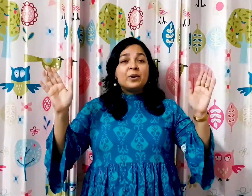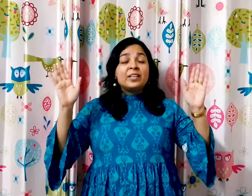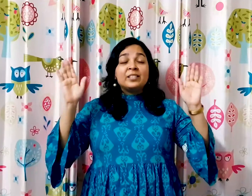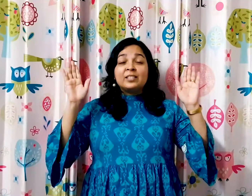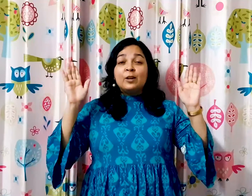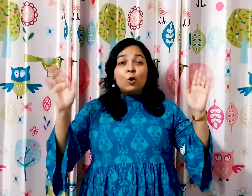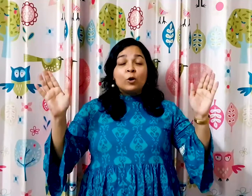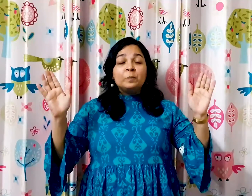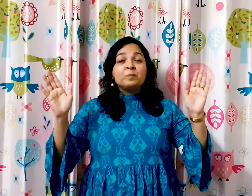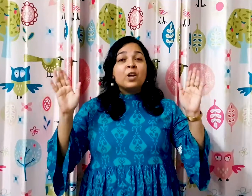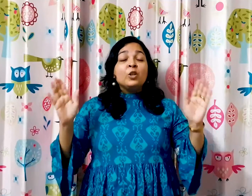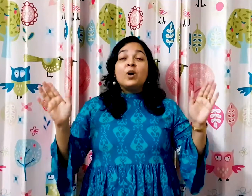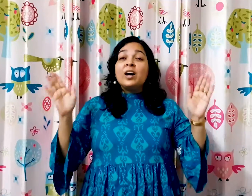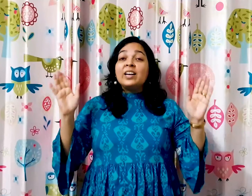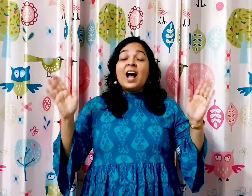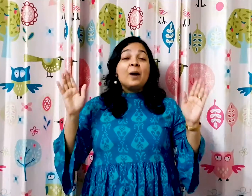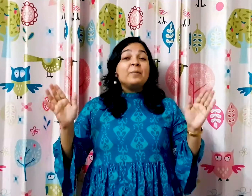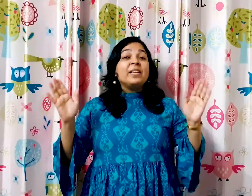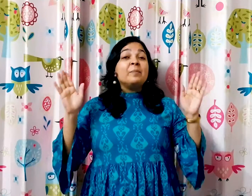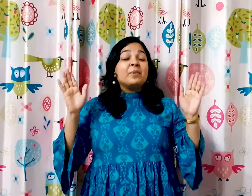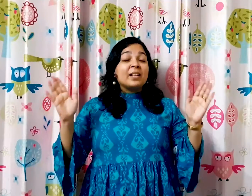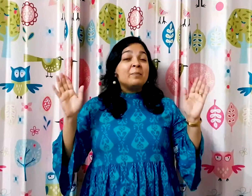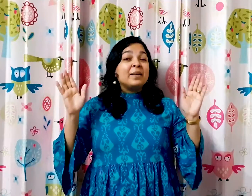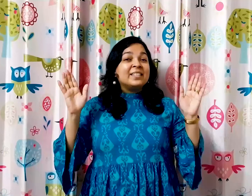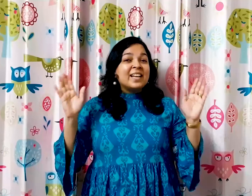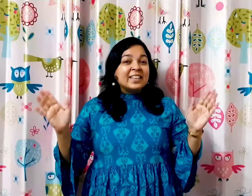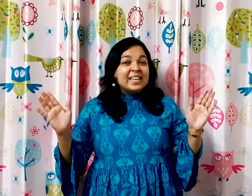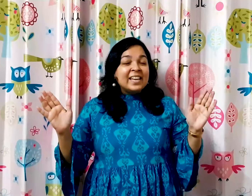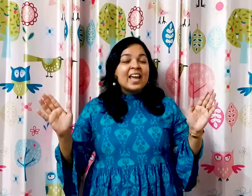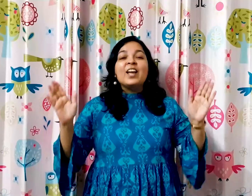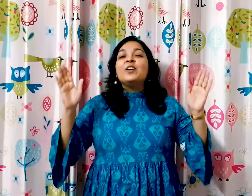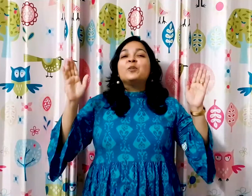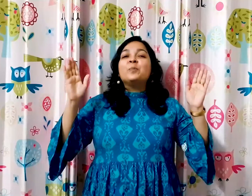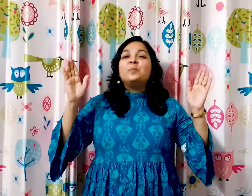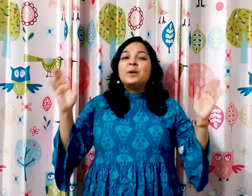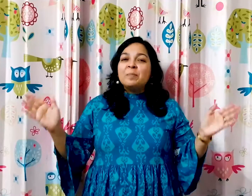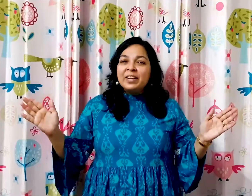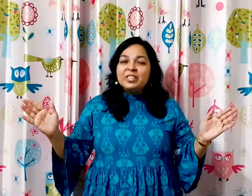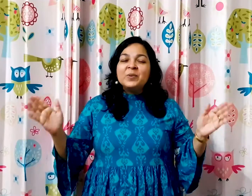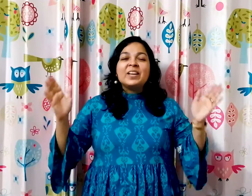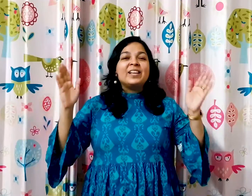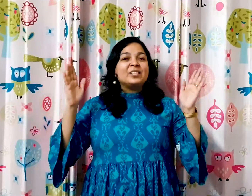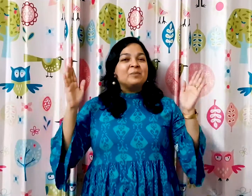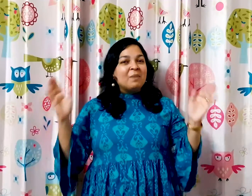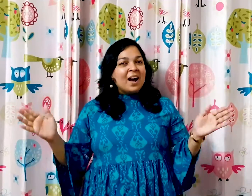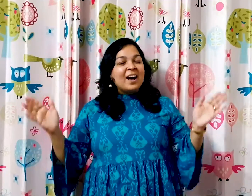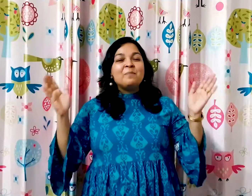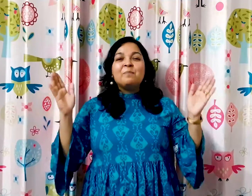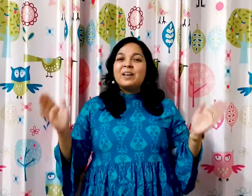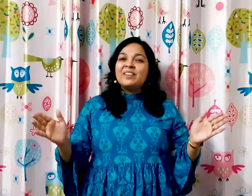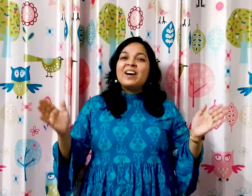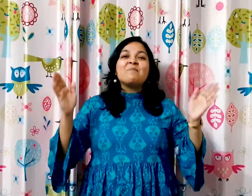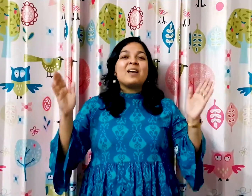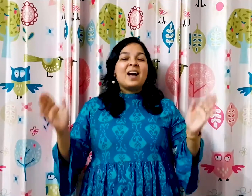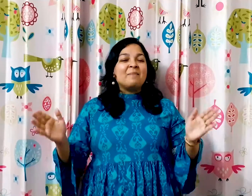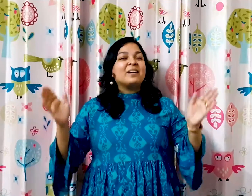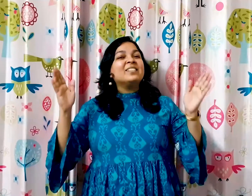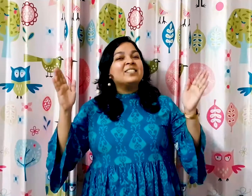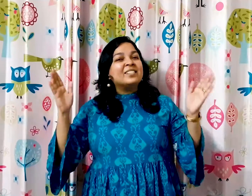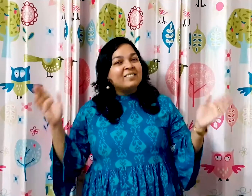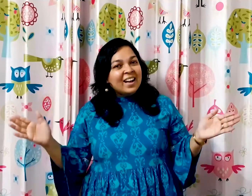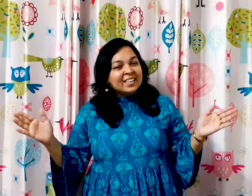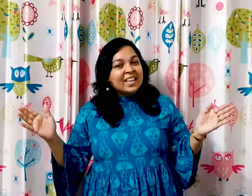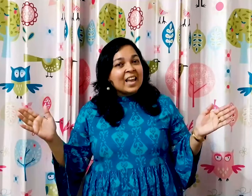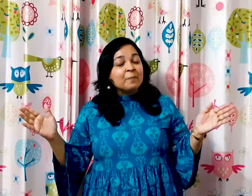हालेलुया प्रेज द लॉर्ड। तो अगर आपने ये प्रार्थना मेरे साथ की है तो परमेश्वर के इस महान परिवार में